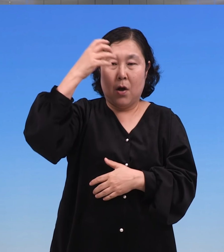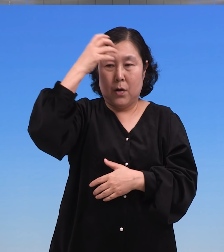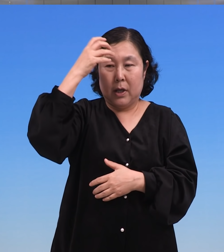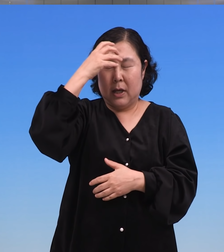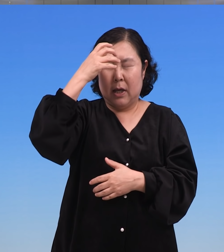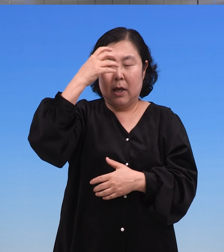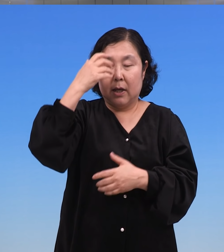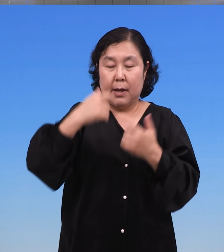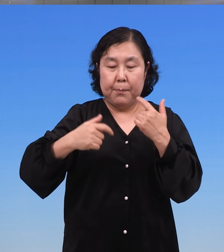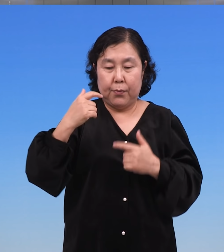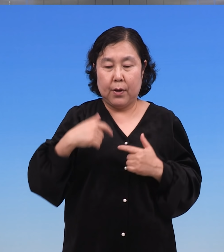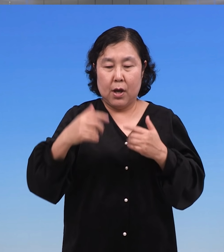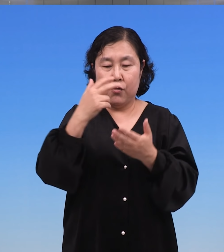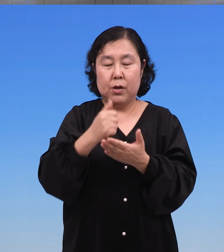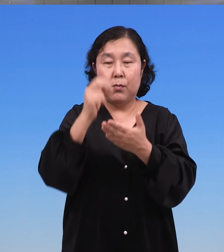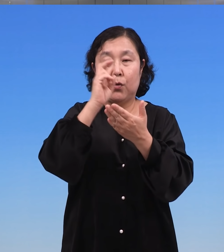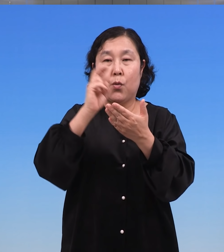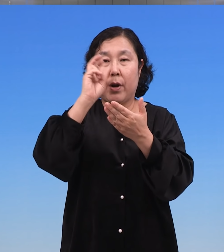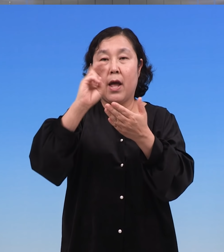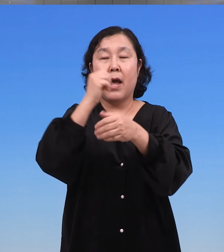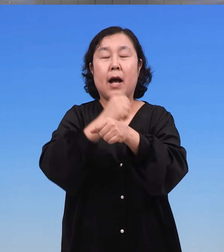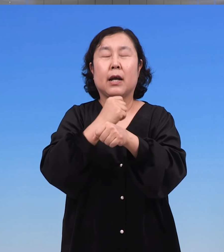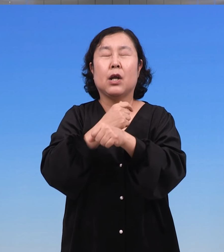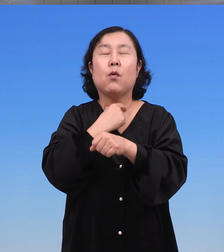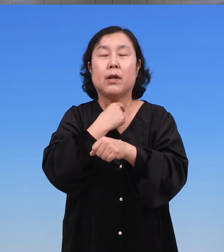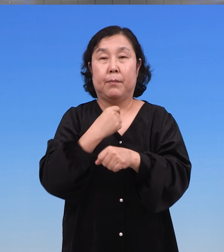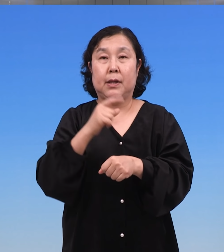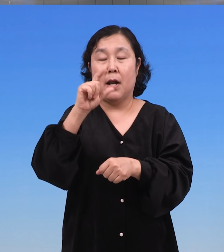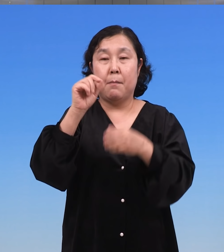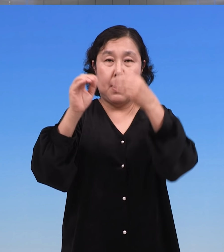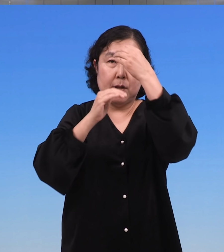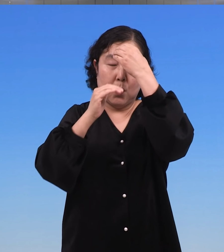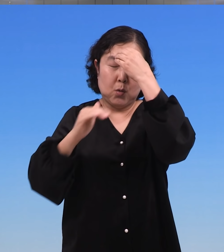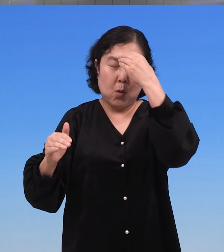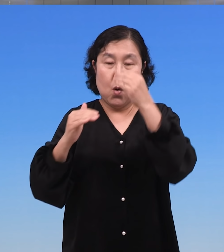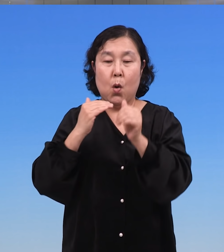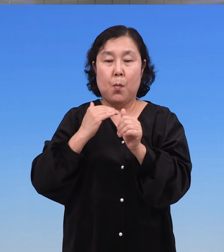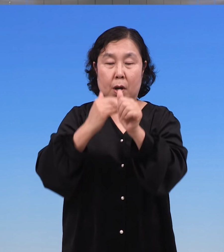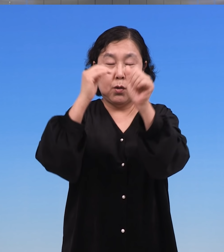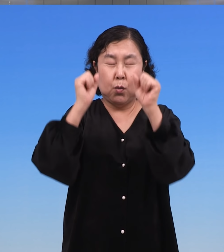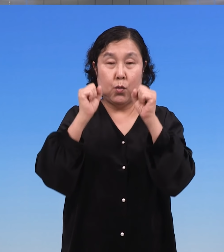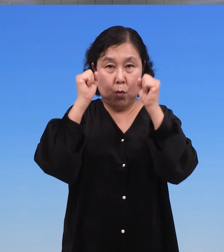주님을 노래하기 원합니다. 여러분, 1만 성도 파송 운동이